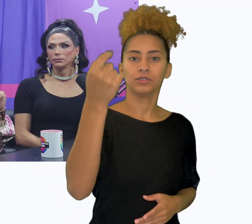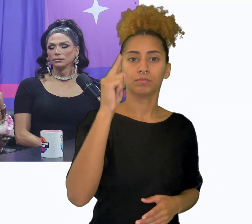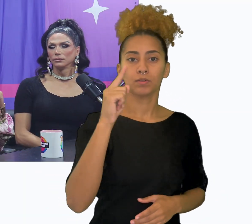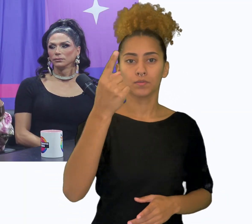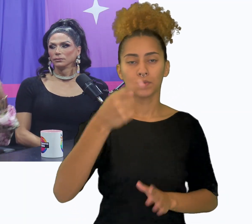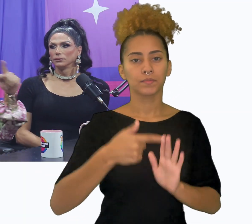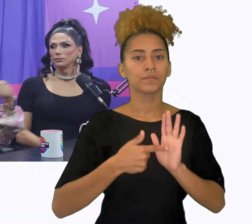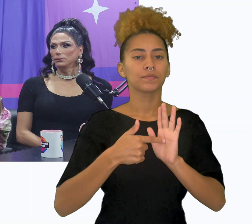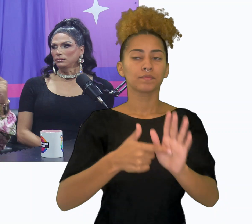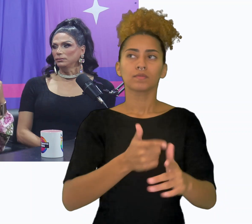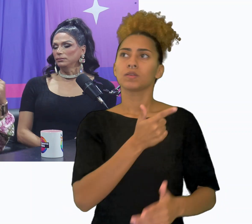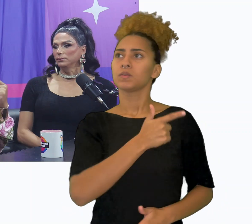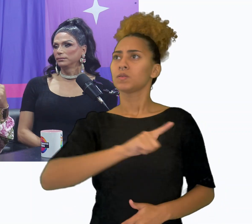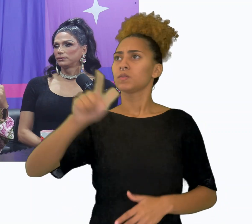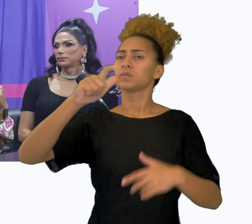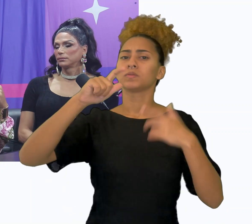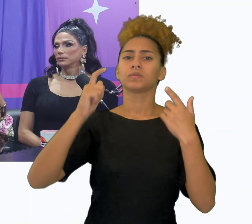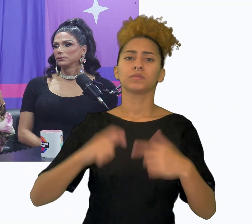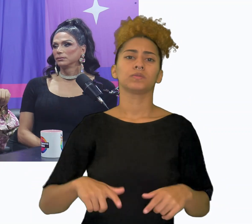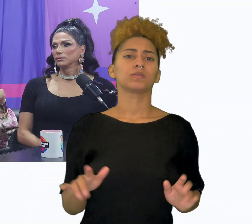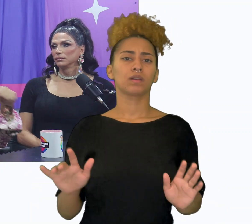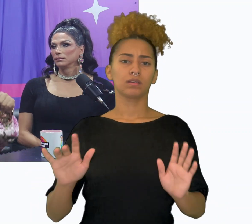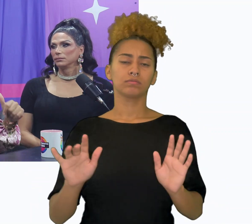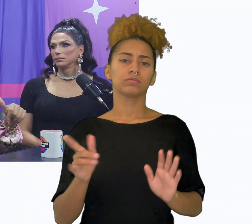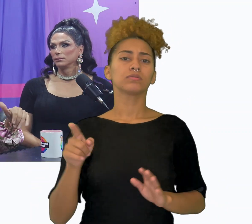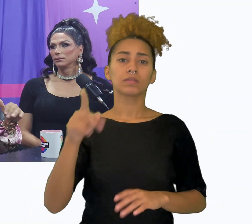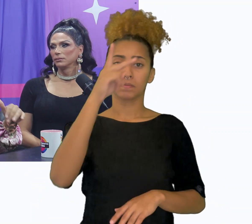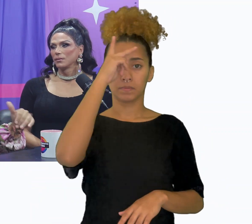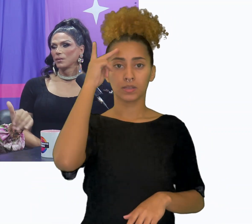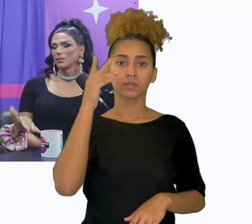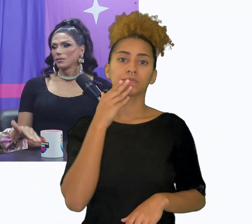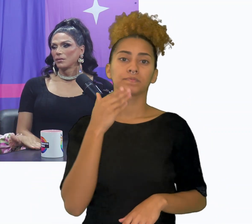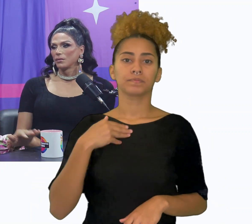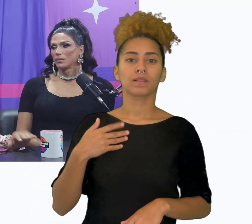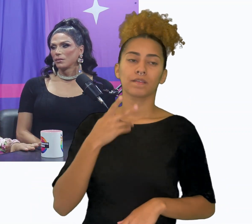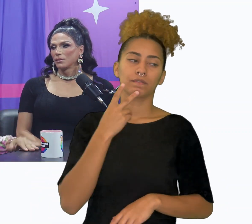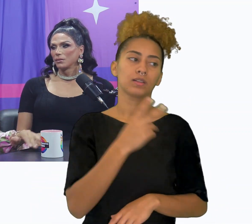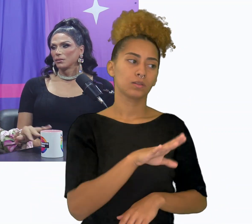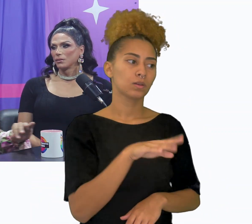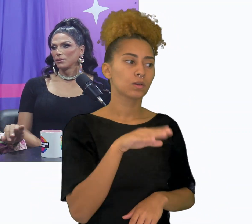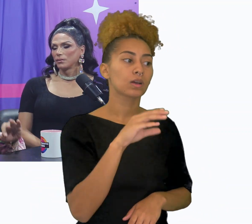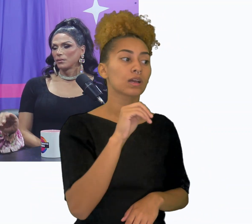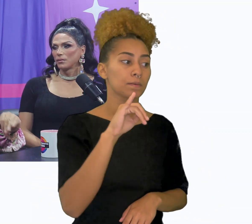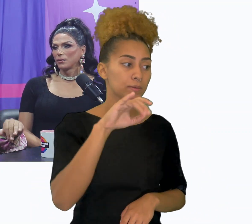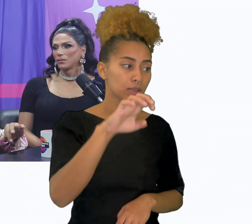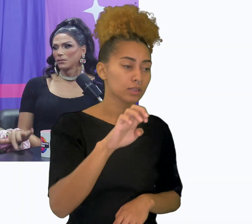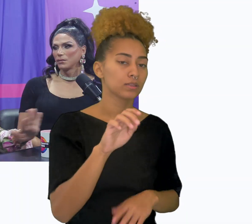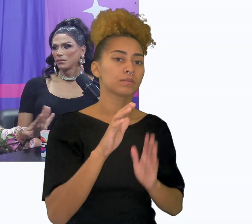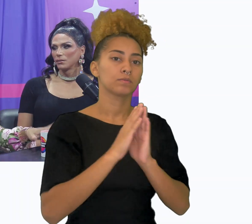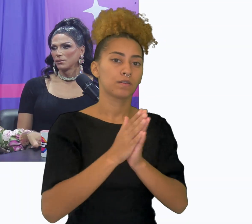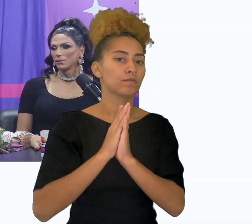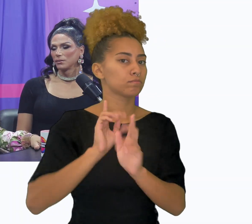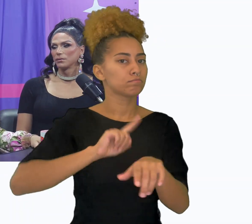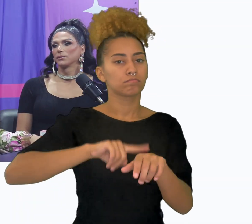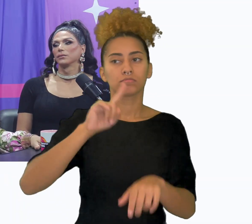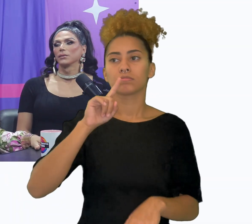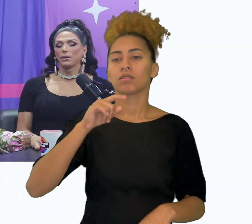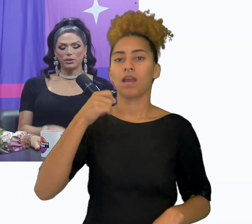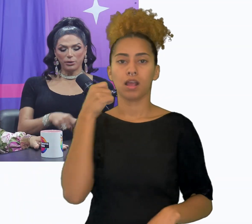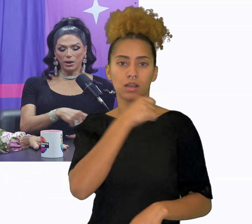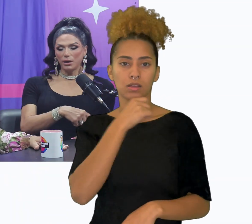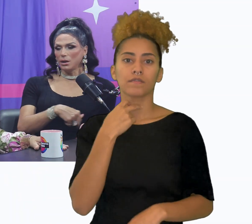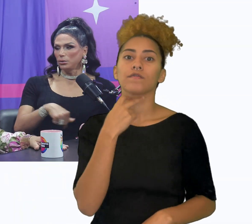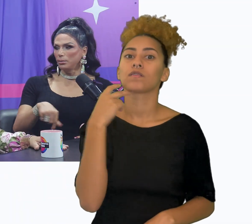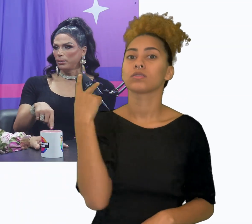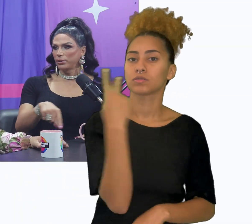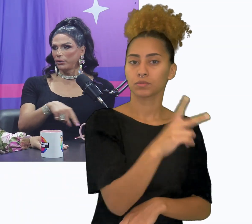uma apresentação numa outra sauna. E a pessoa que me contratou me liga e diz assim: Camille, agora eu quero tudo ao vivo.